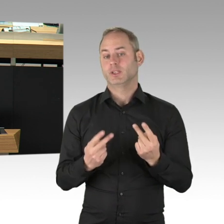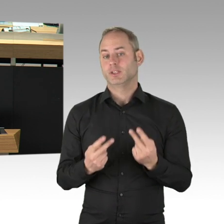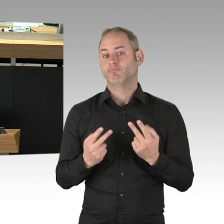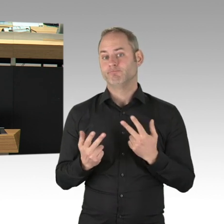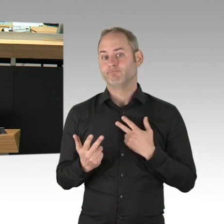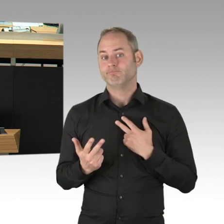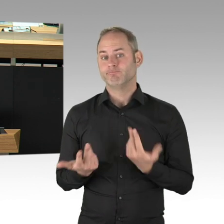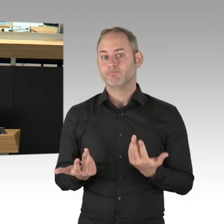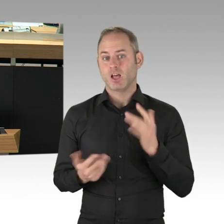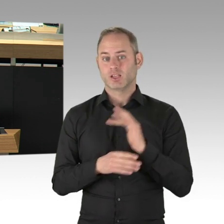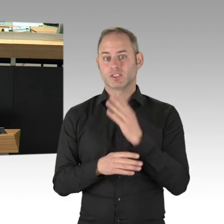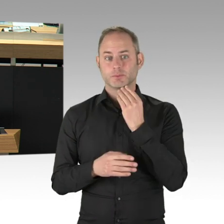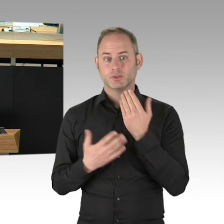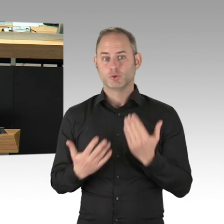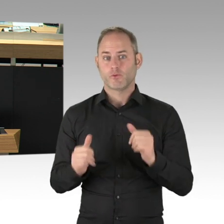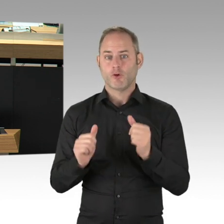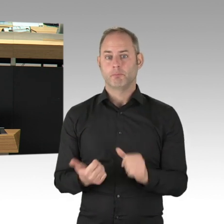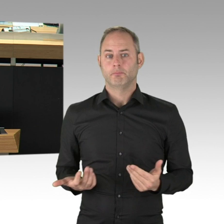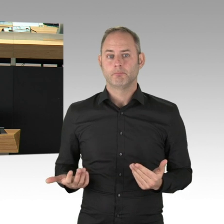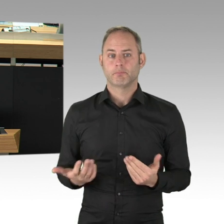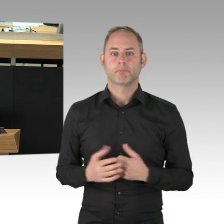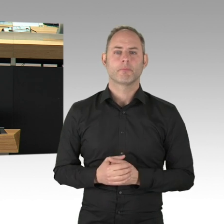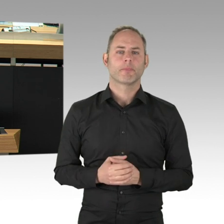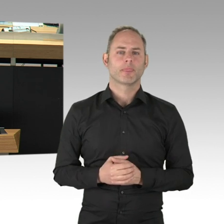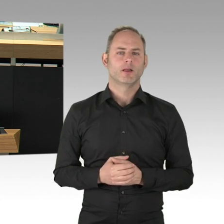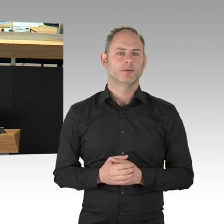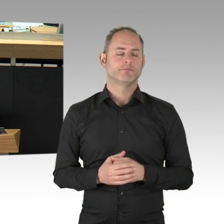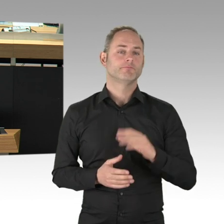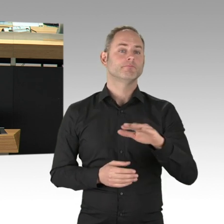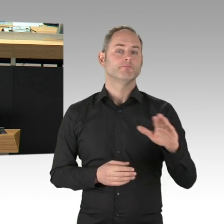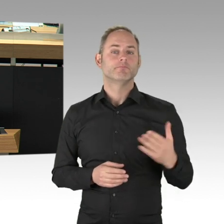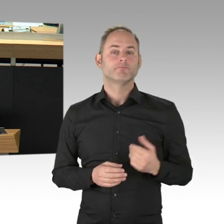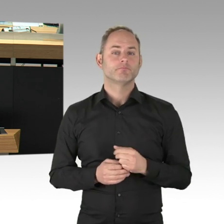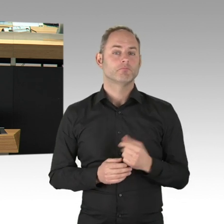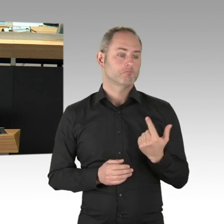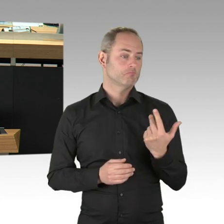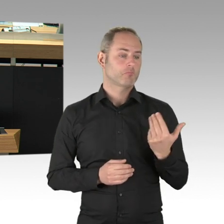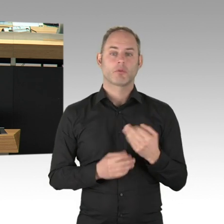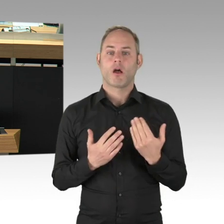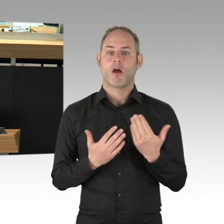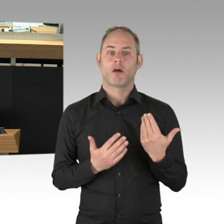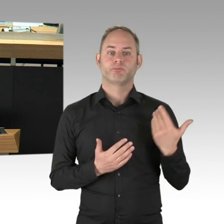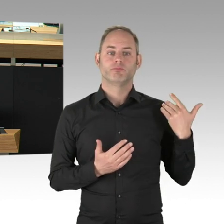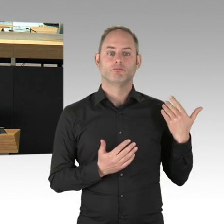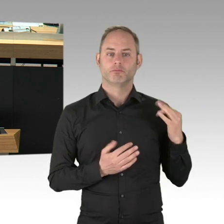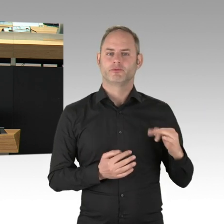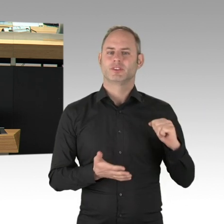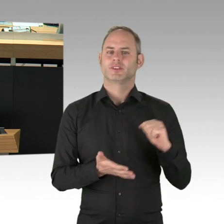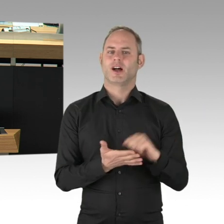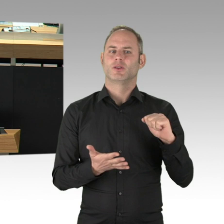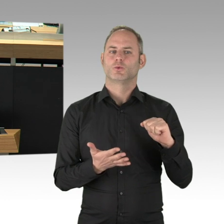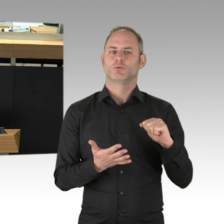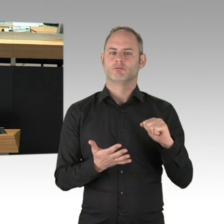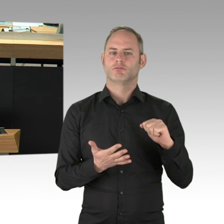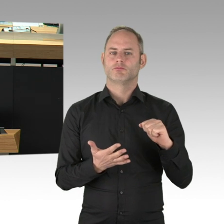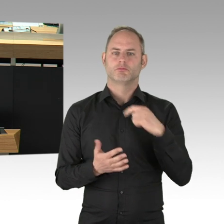Dame einfach geblieben und ließ sich von linken und islamistischen Unterstützern bei einem Vortrag feiern. Danach ist sie unbehelligt